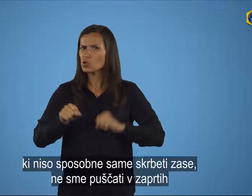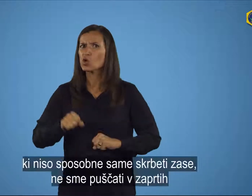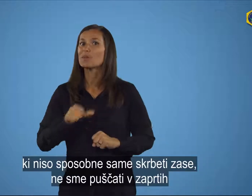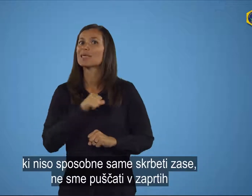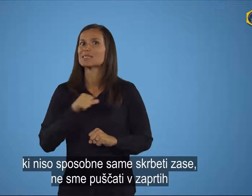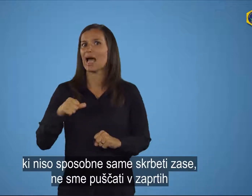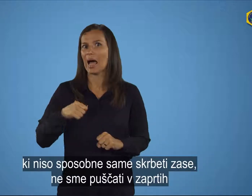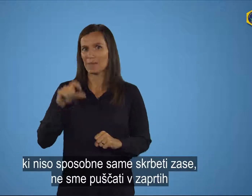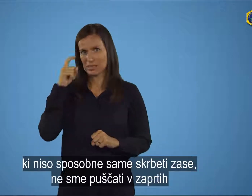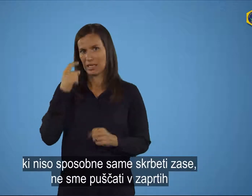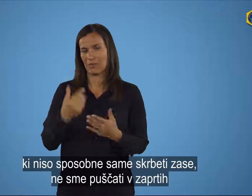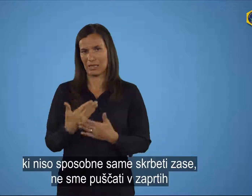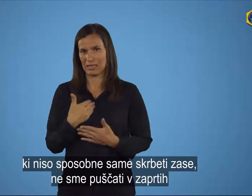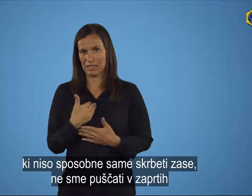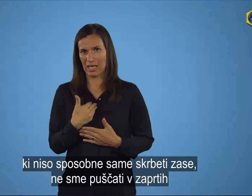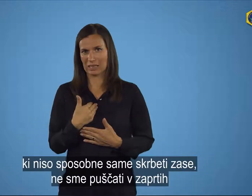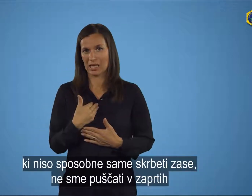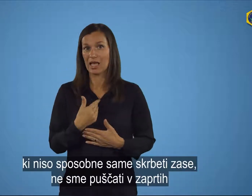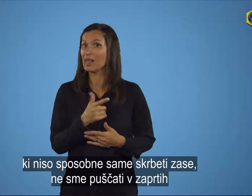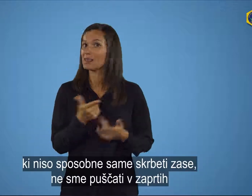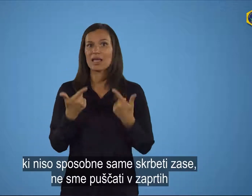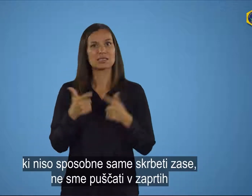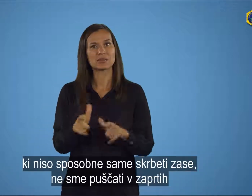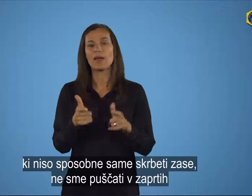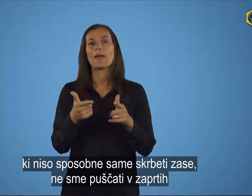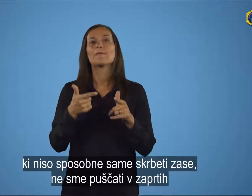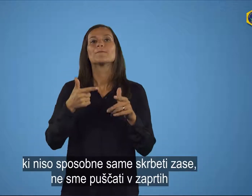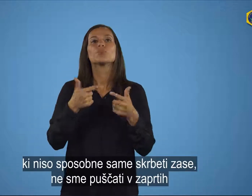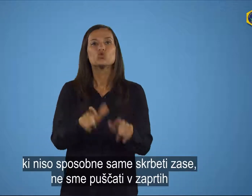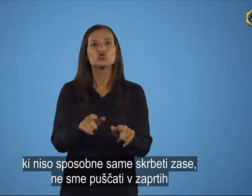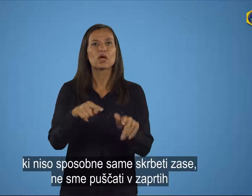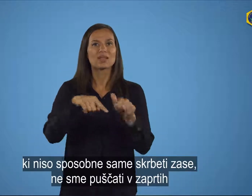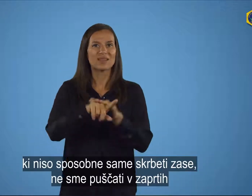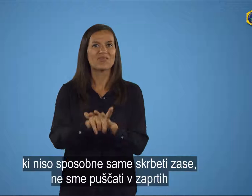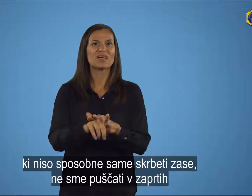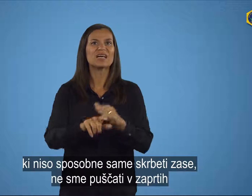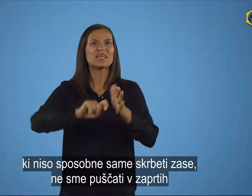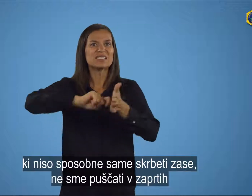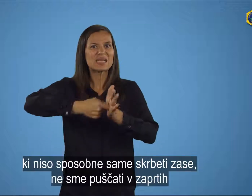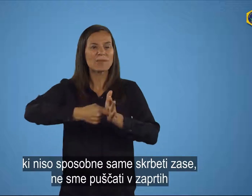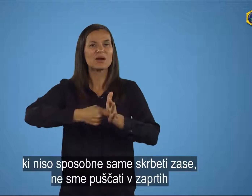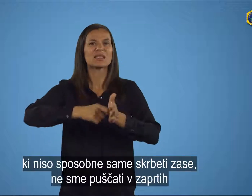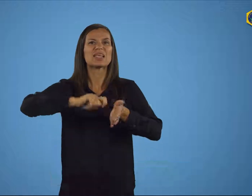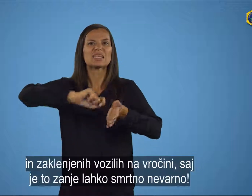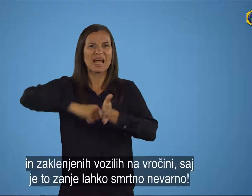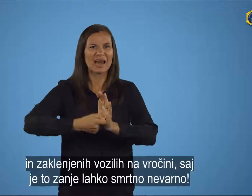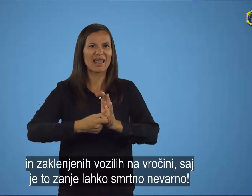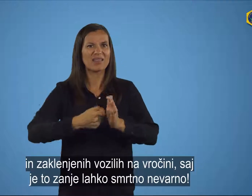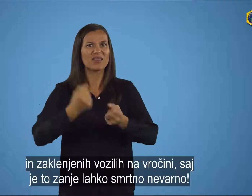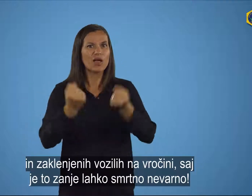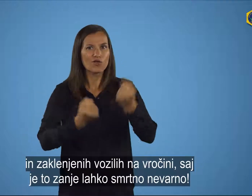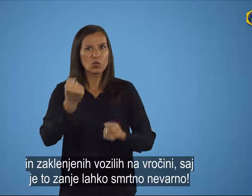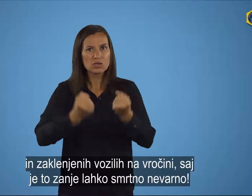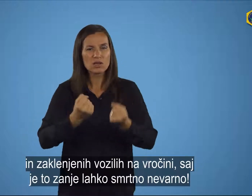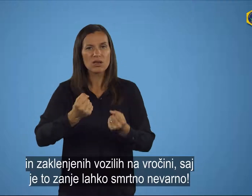zase, ne sme puščati v zaprtih in zaklenjenih vozilih na vročini, saj je to zanje lahko smrtno